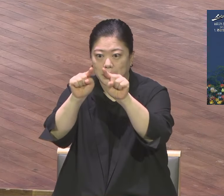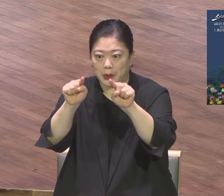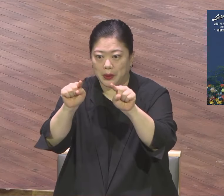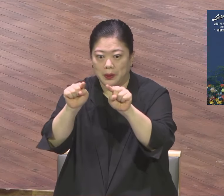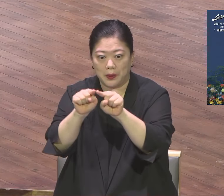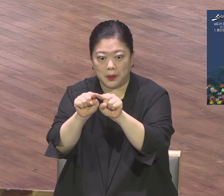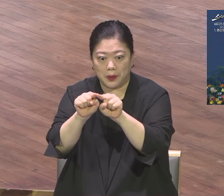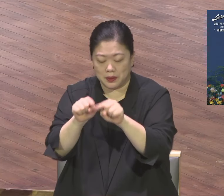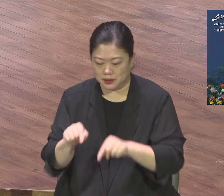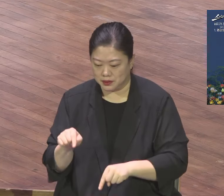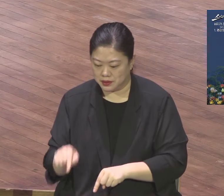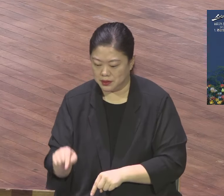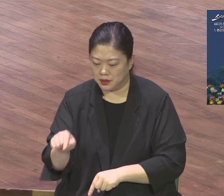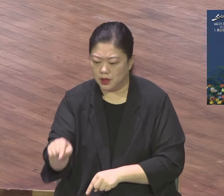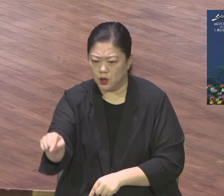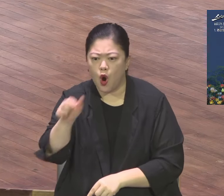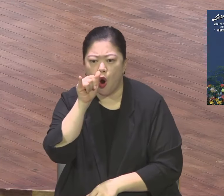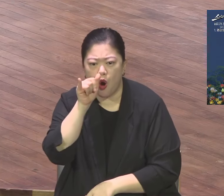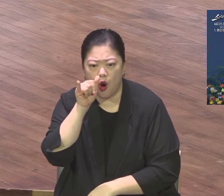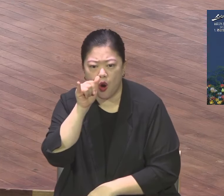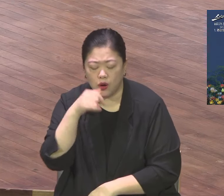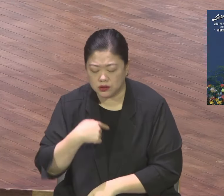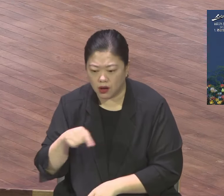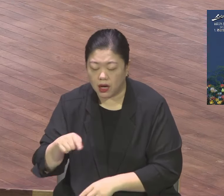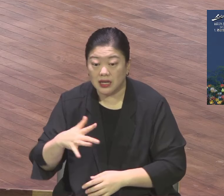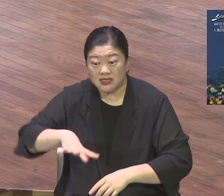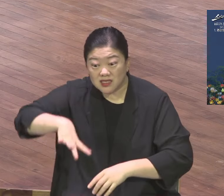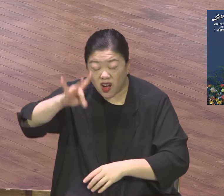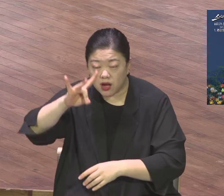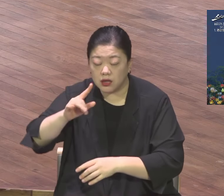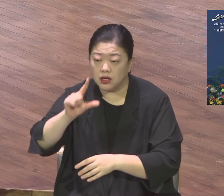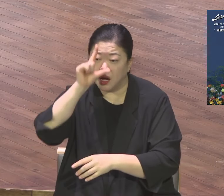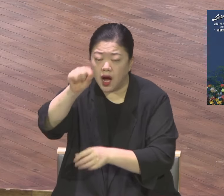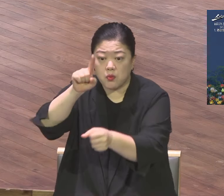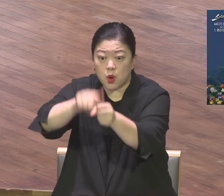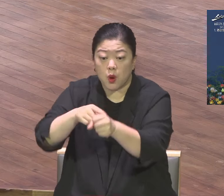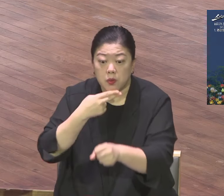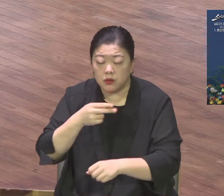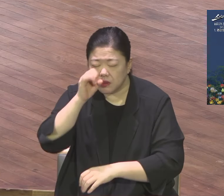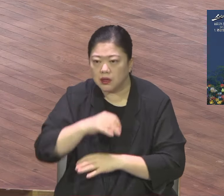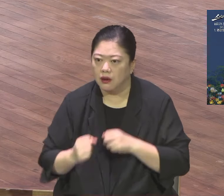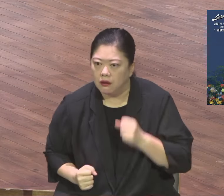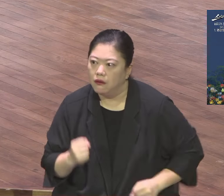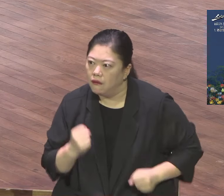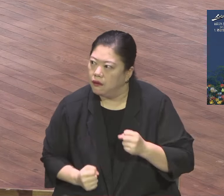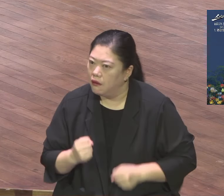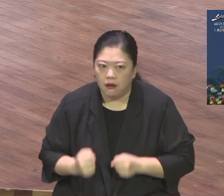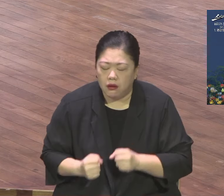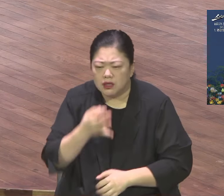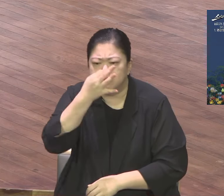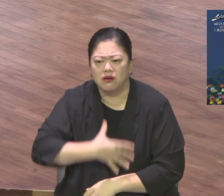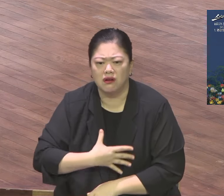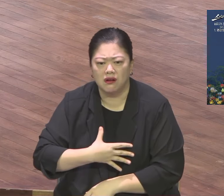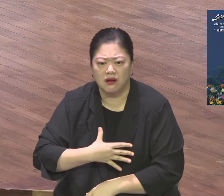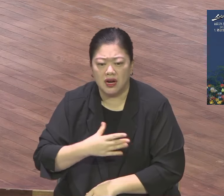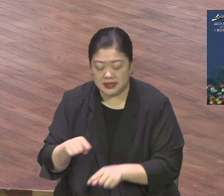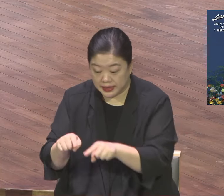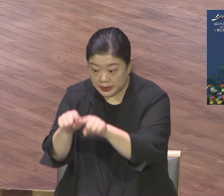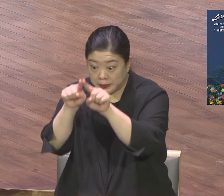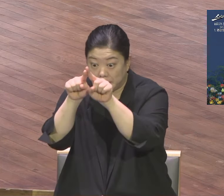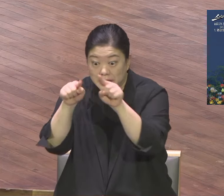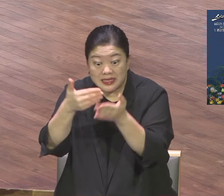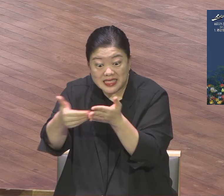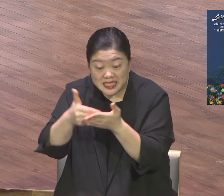그게 딱 보이는 거야. 그것만 딱 쳐다보는데요. 내가 뛰는지 걷는지 섰는지를 모르겠어.